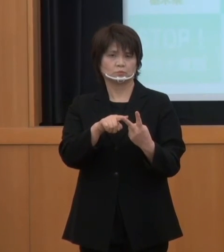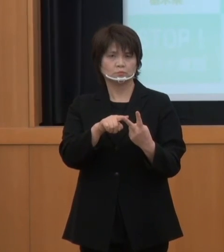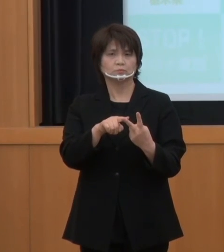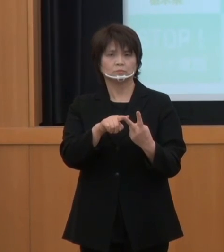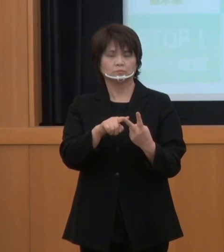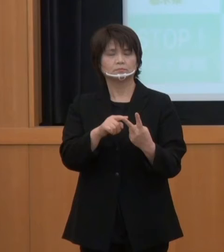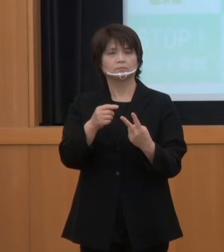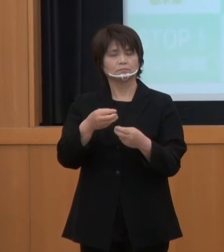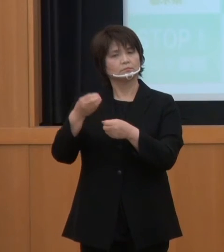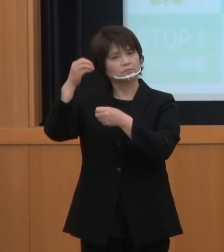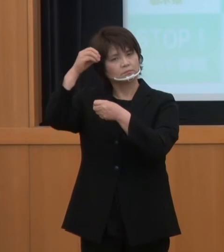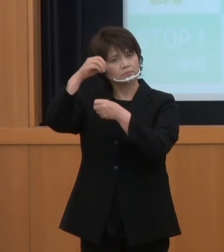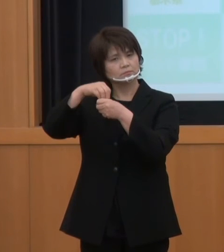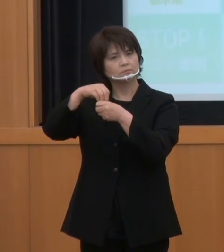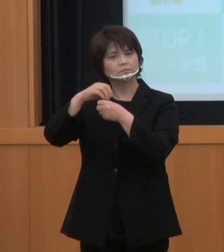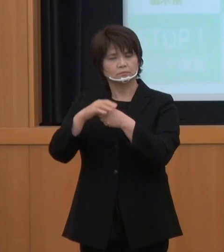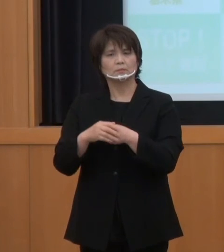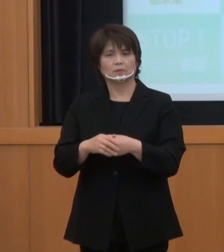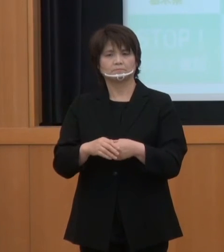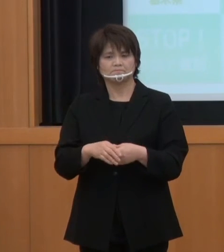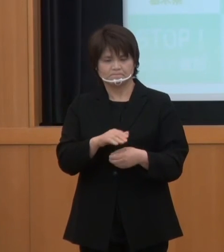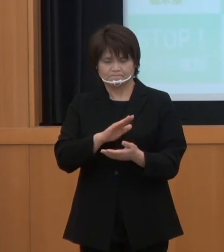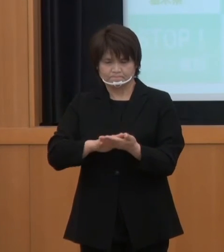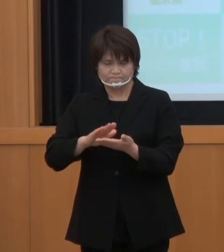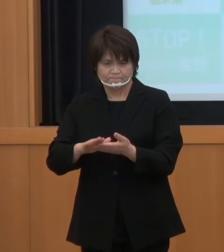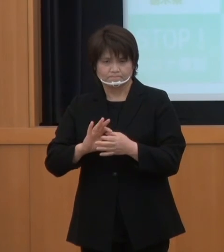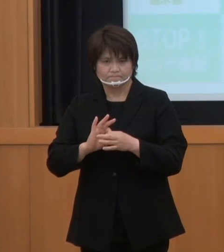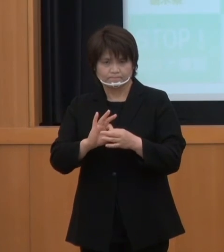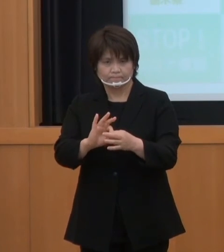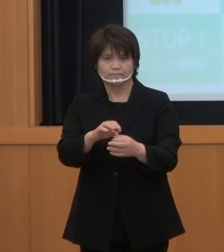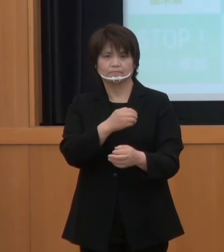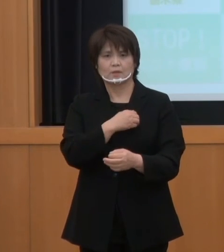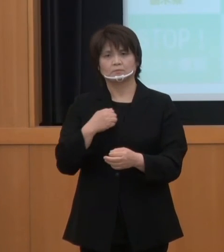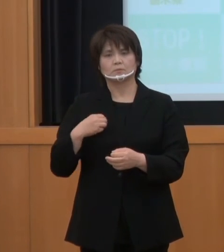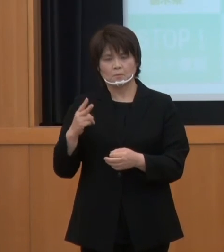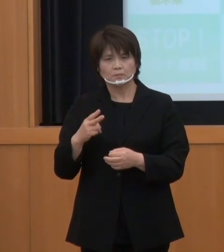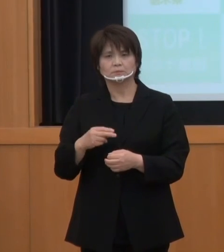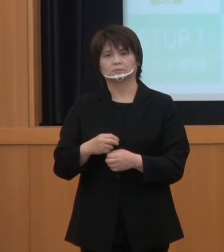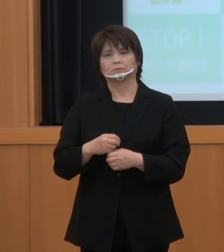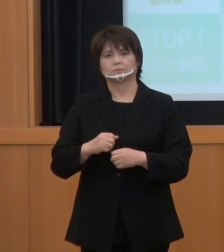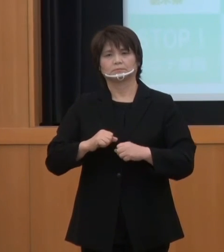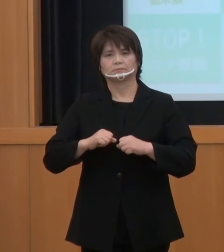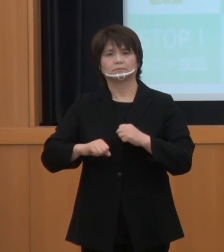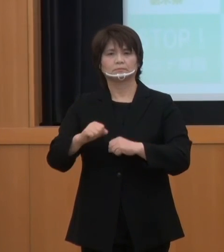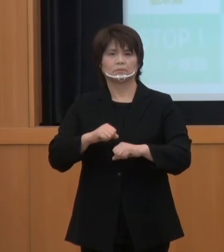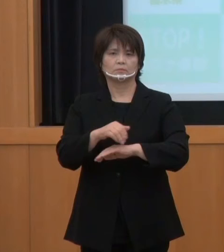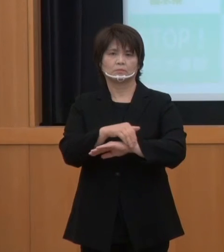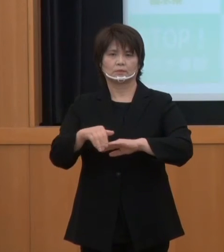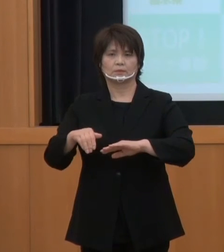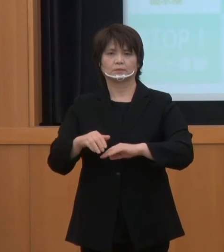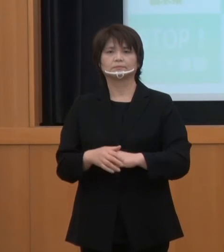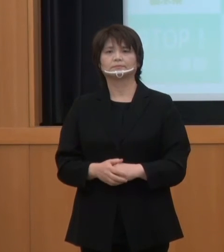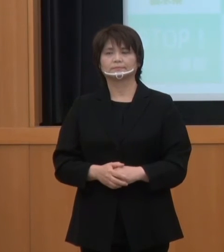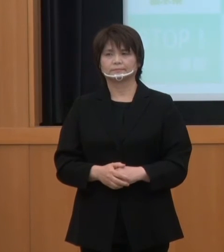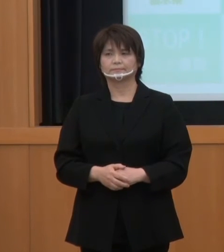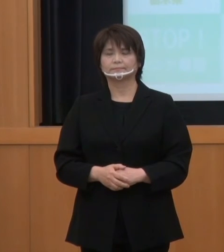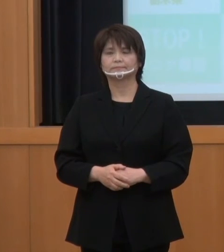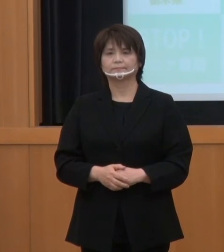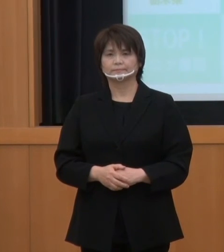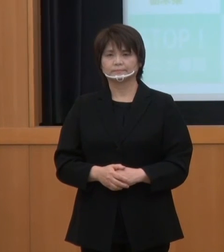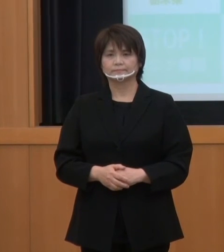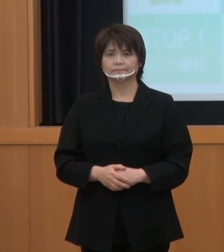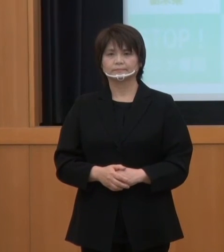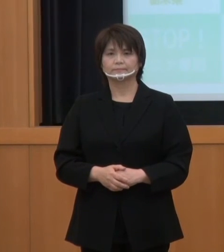継続性ですね、取り組みの継続性を担保させるということも考えていく必要があるというふうに思います。 ありがとうござい